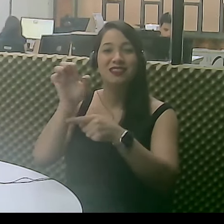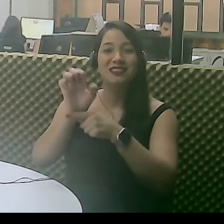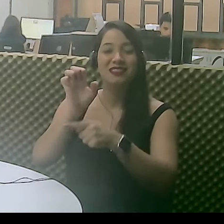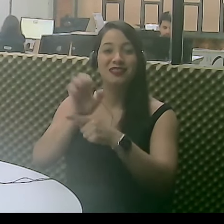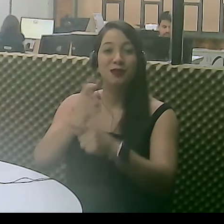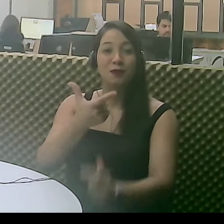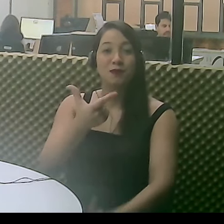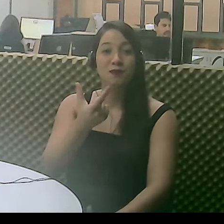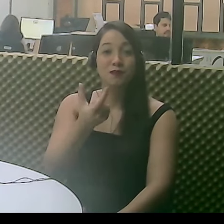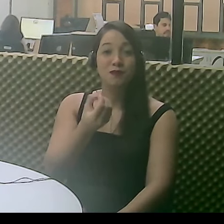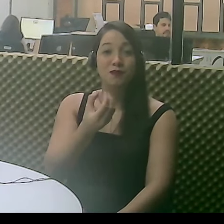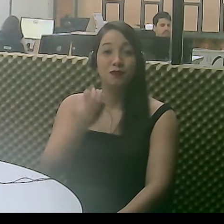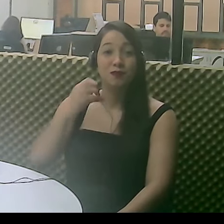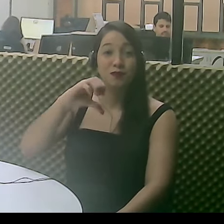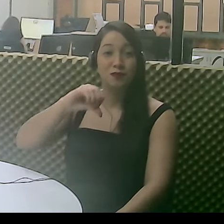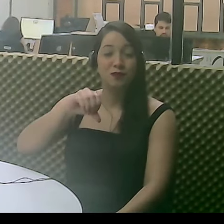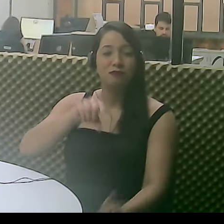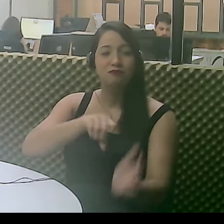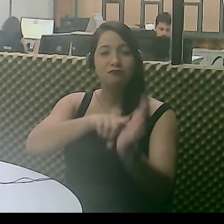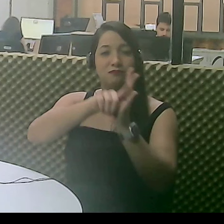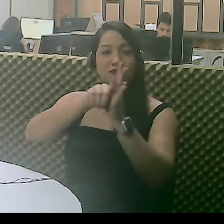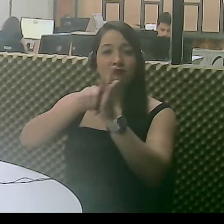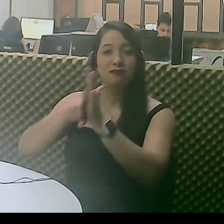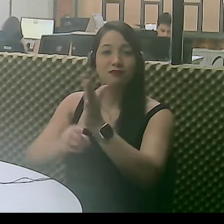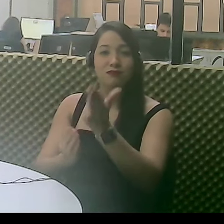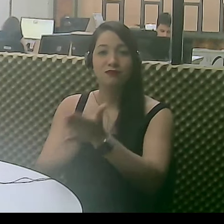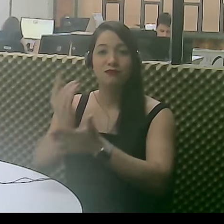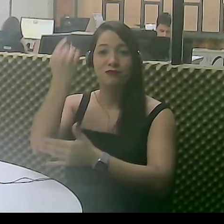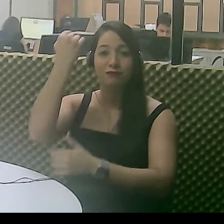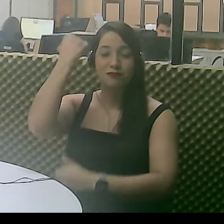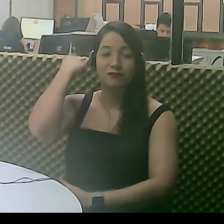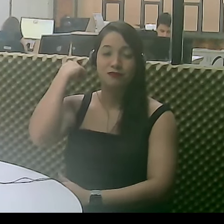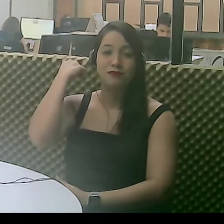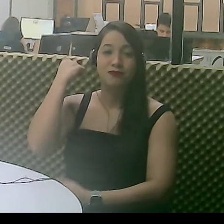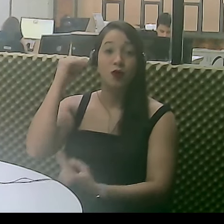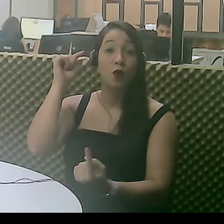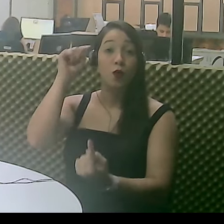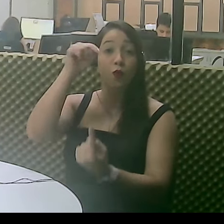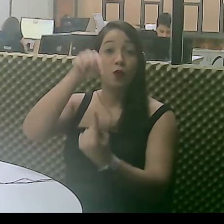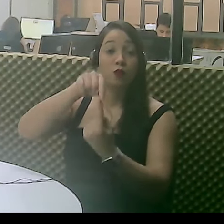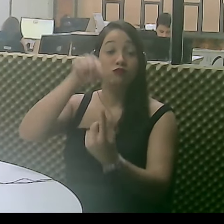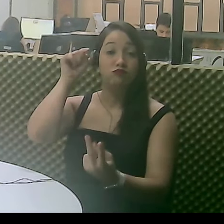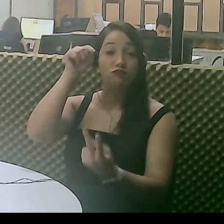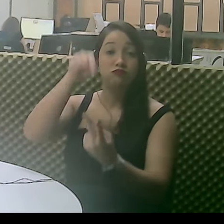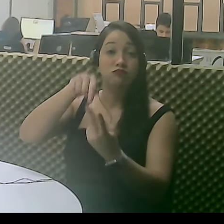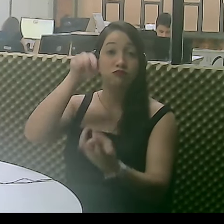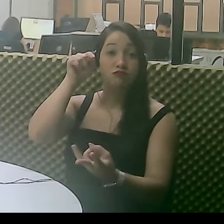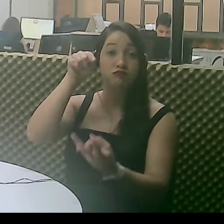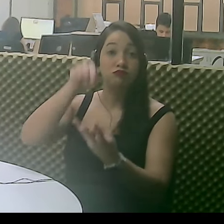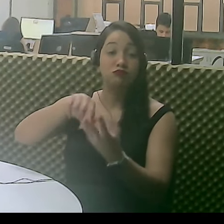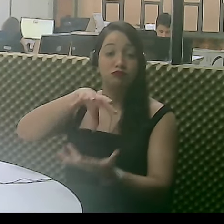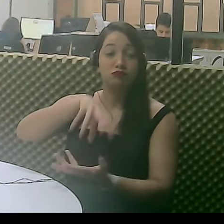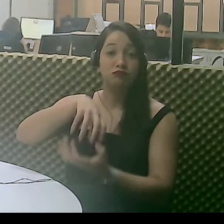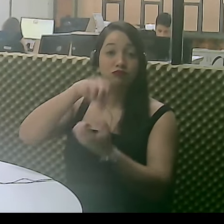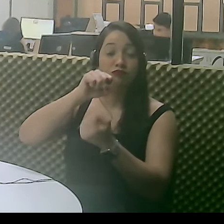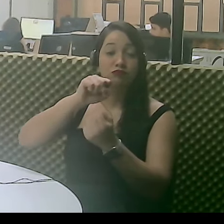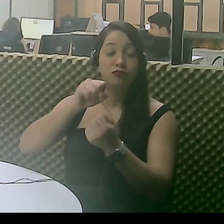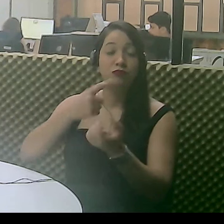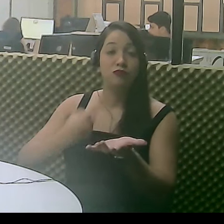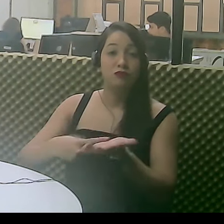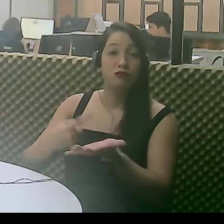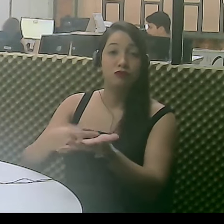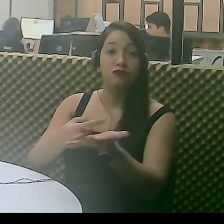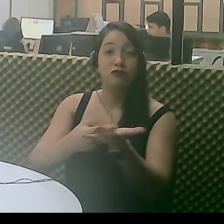desde 2009 quando o estudo foi lançado para atender aos objetivos do desenvolvimento sustentável e a agenda